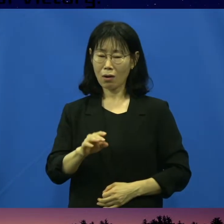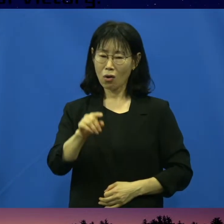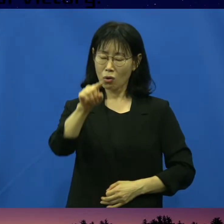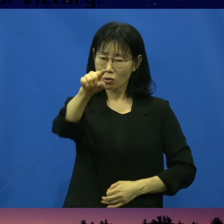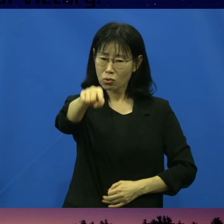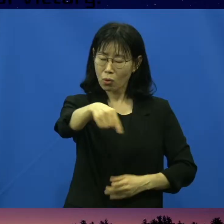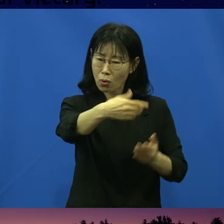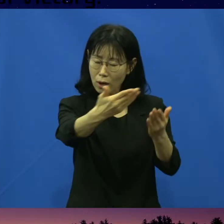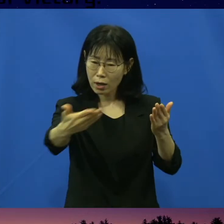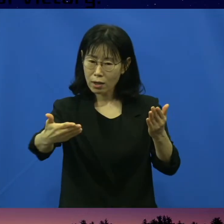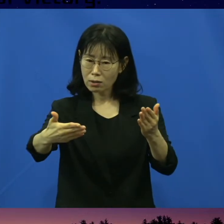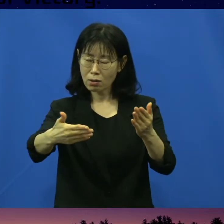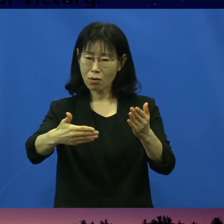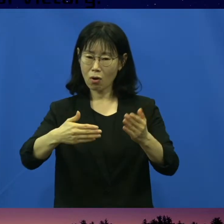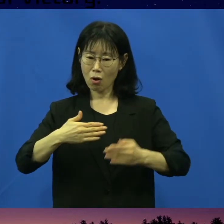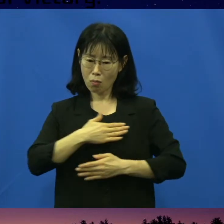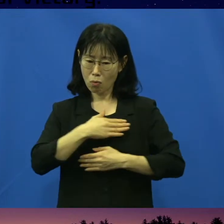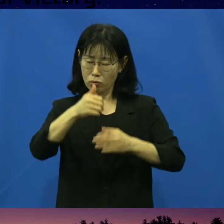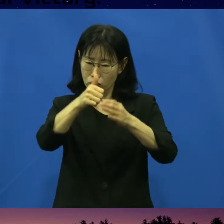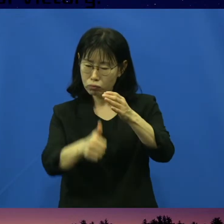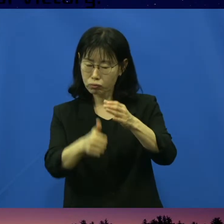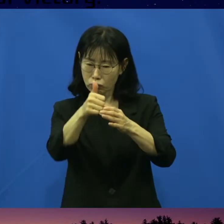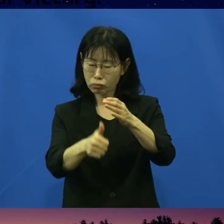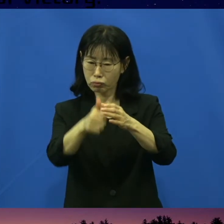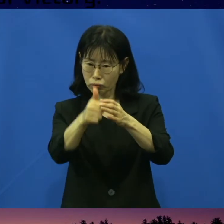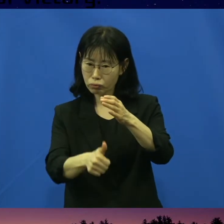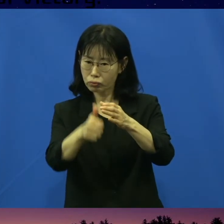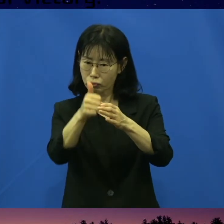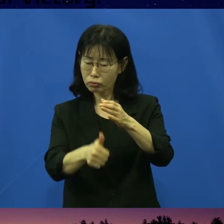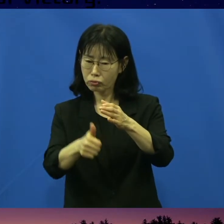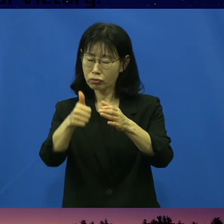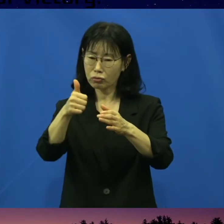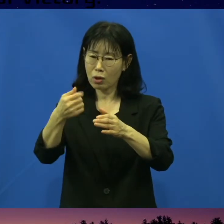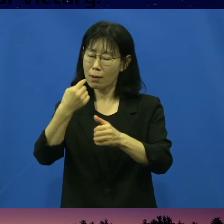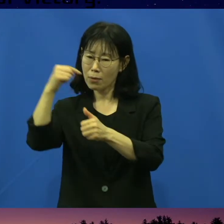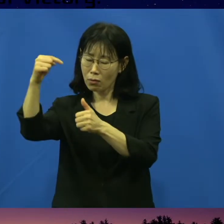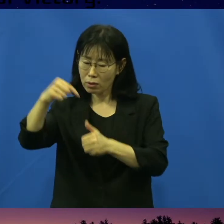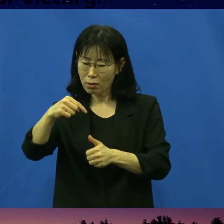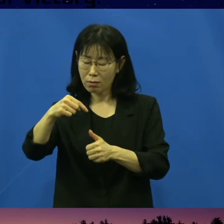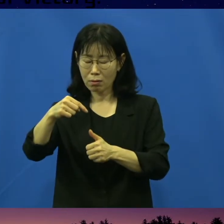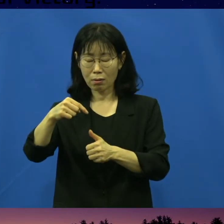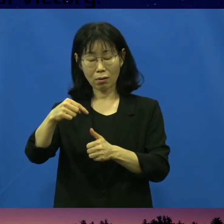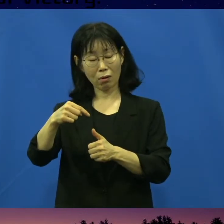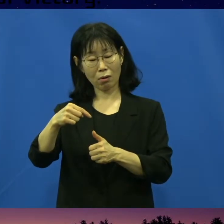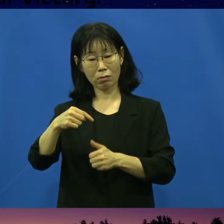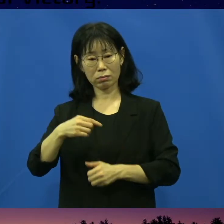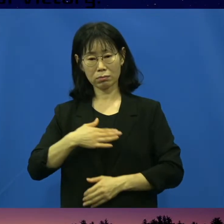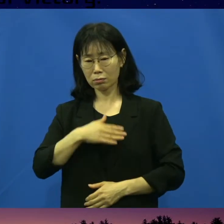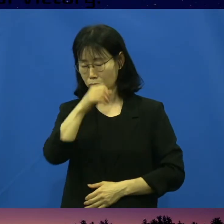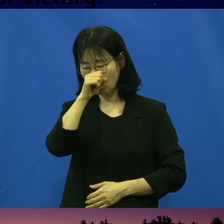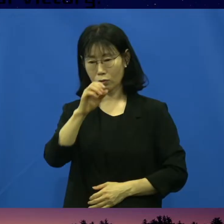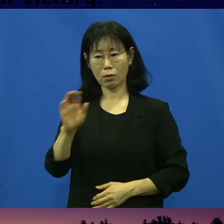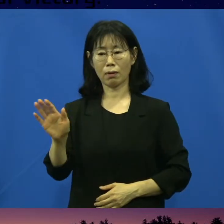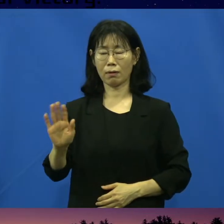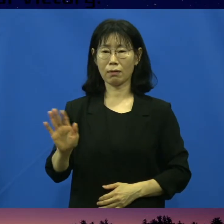여러분 그게 진짜죠. 여러분 메시지잖아. 메신저 전하는 사람이 누군가가 아니라